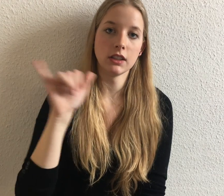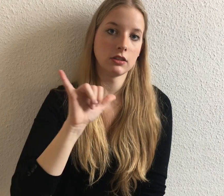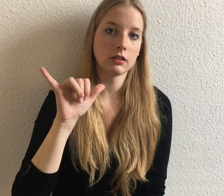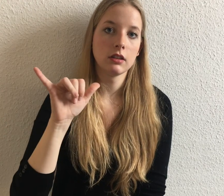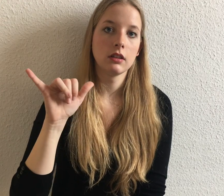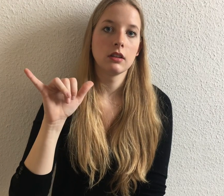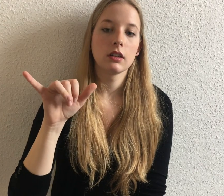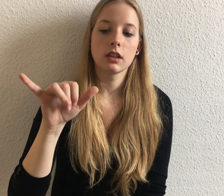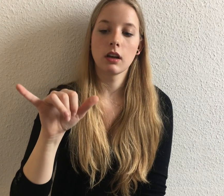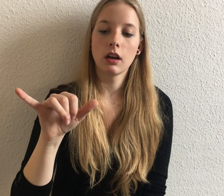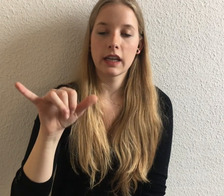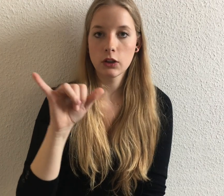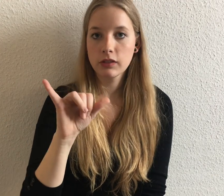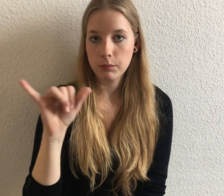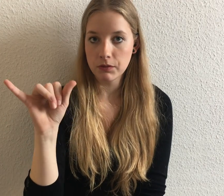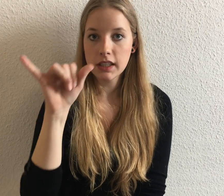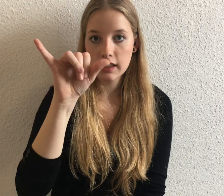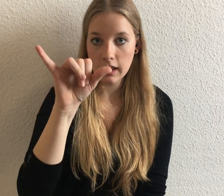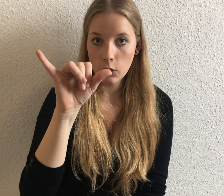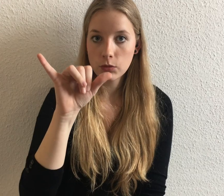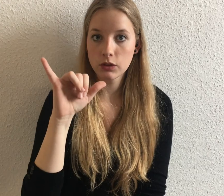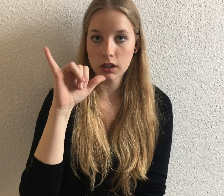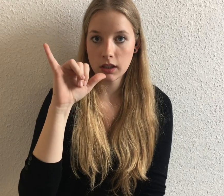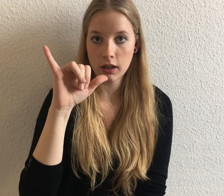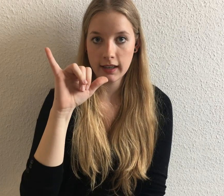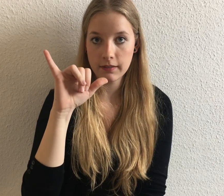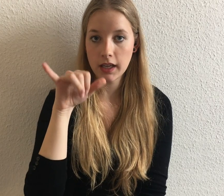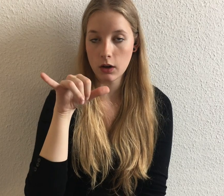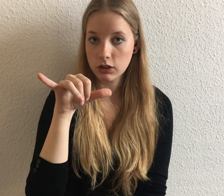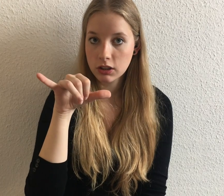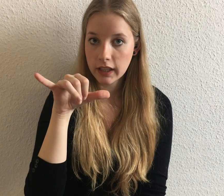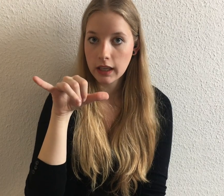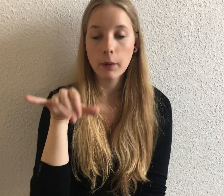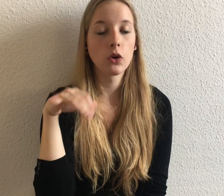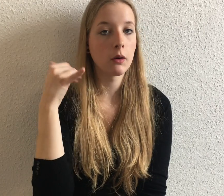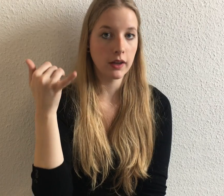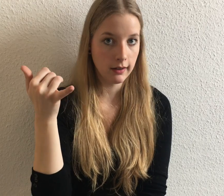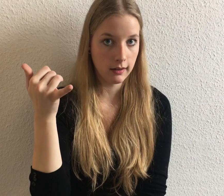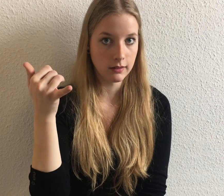Welche? Genauso wie beim W, den Daumen und den kleinen Finger ausgestreckt, aber nur auf einer Hand.